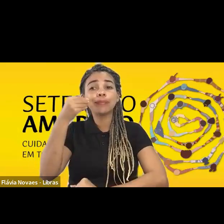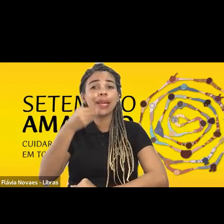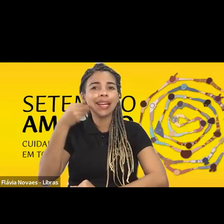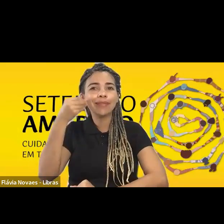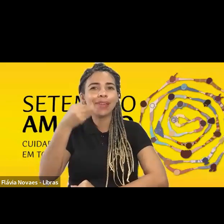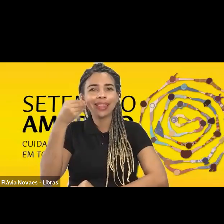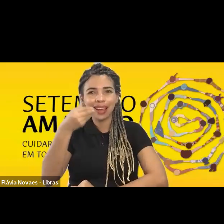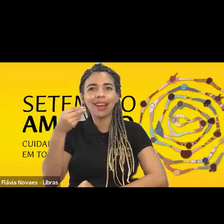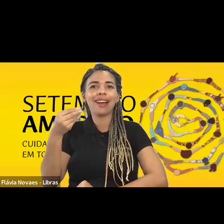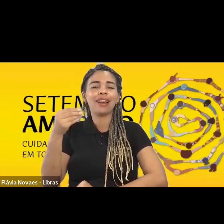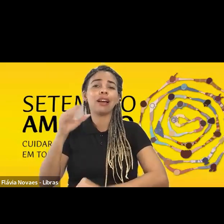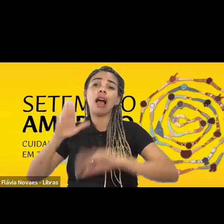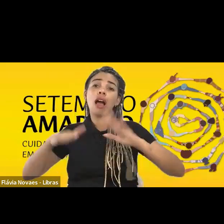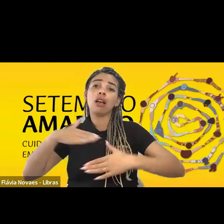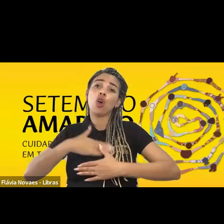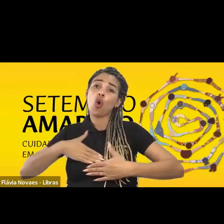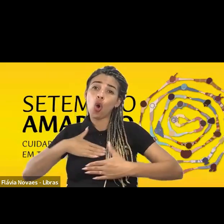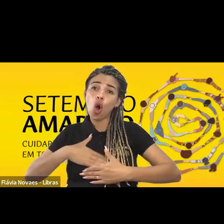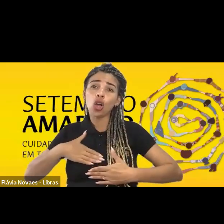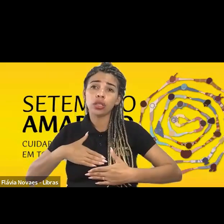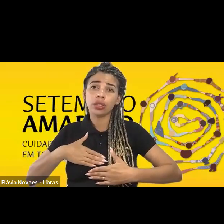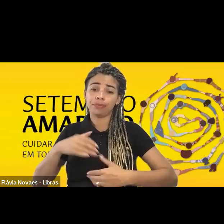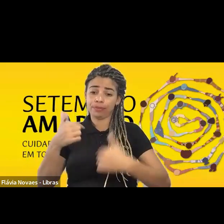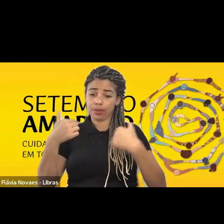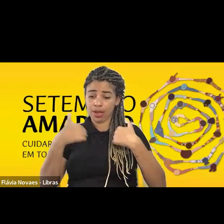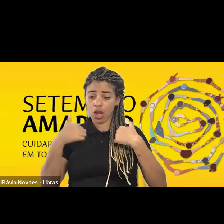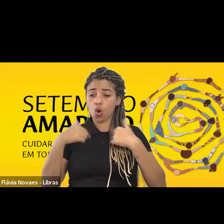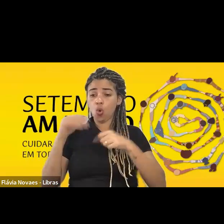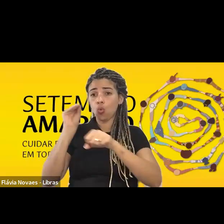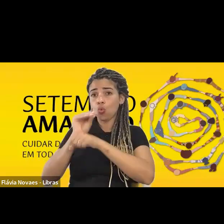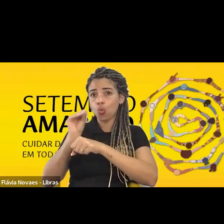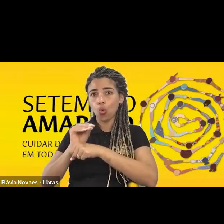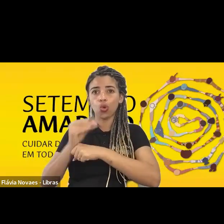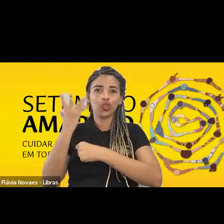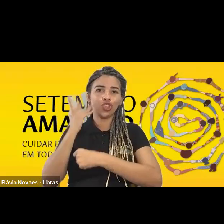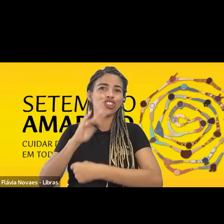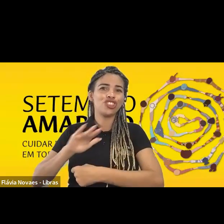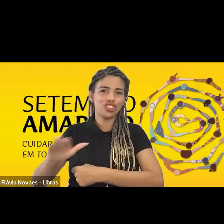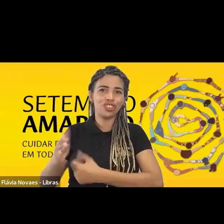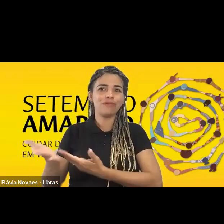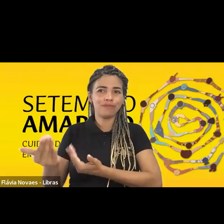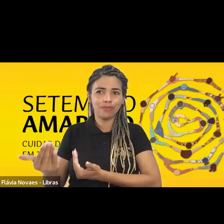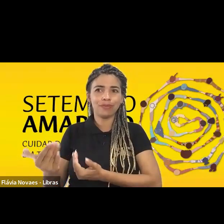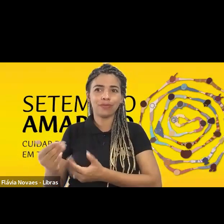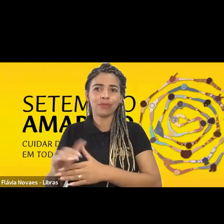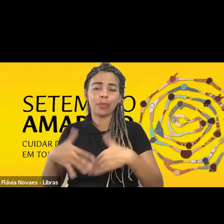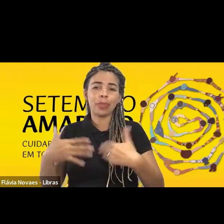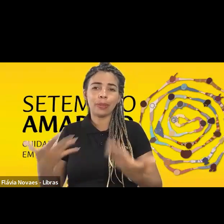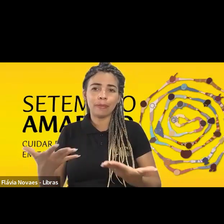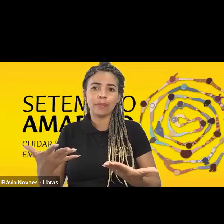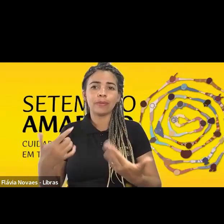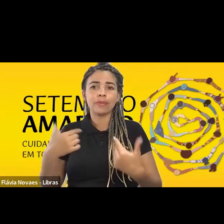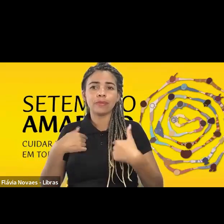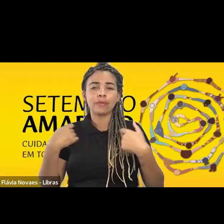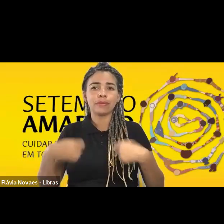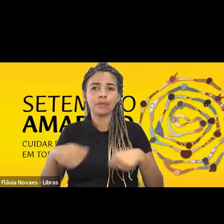de saúde que se dedica ao cuidar de adolescentes, eu necessariamente preciso consumir esses conteúdos, né?